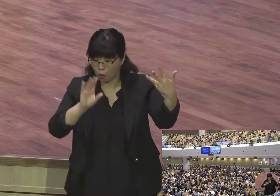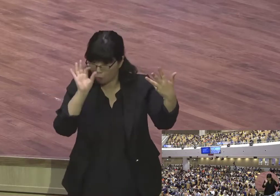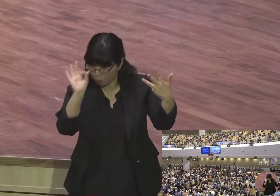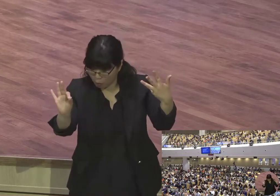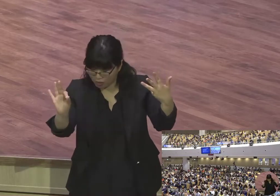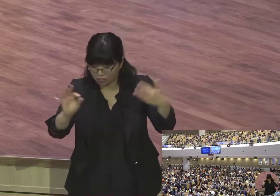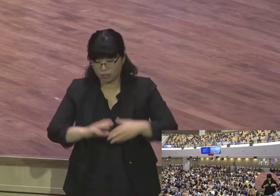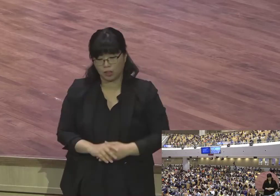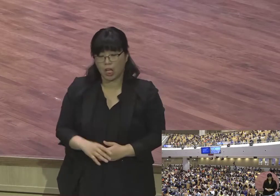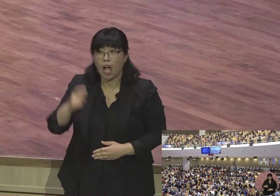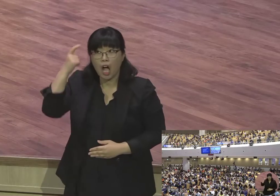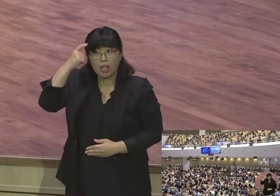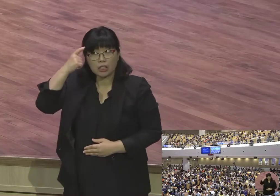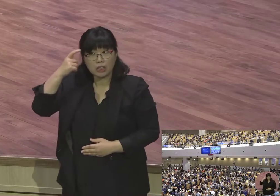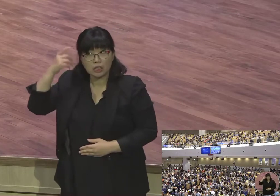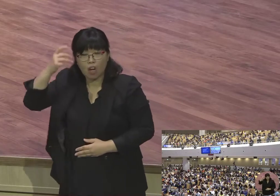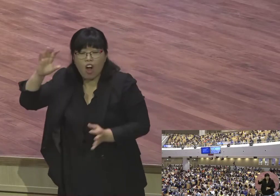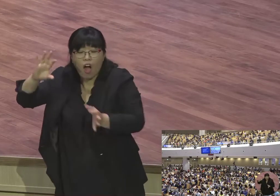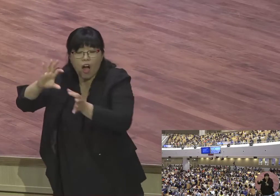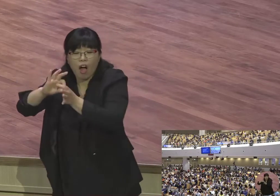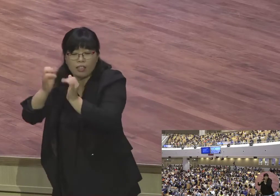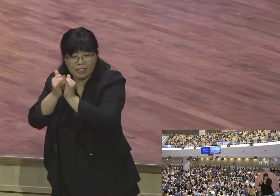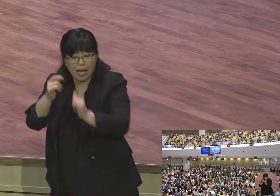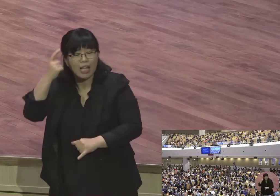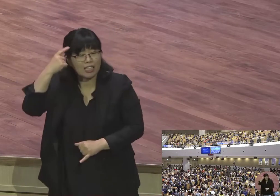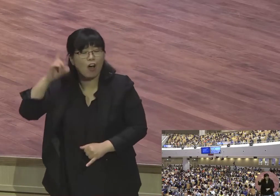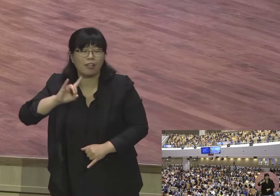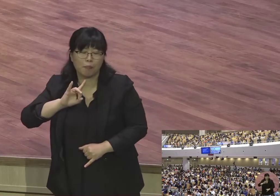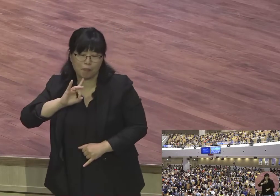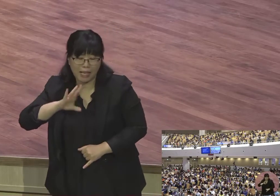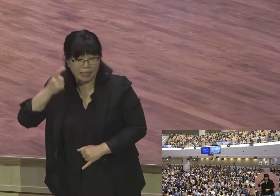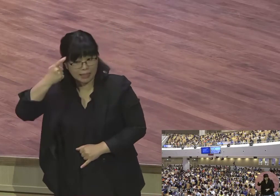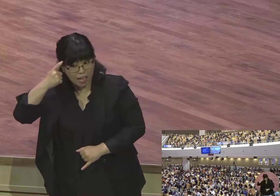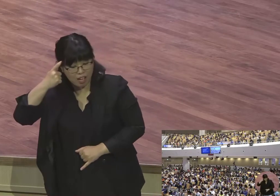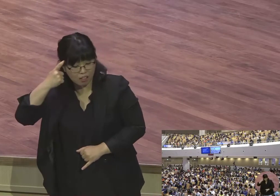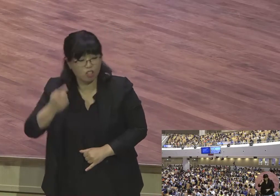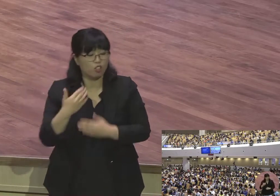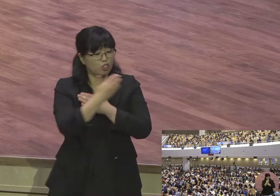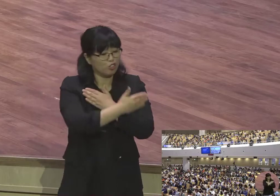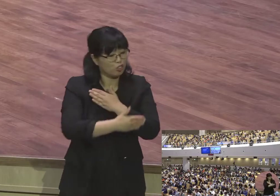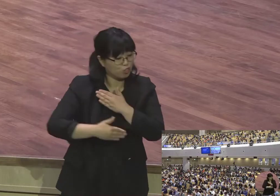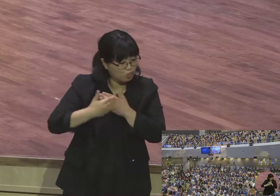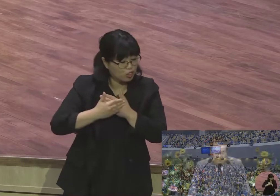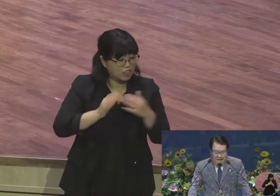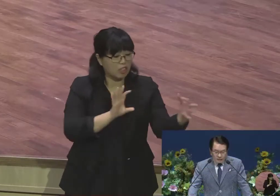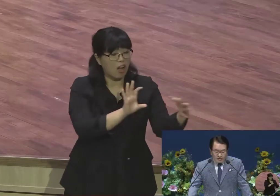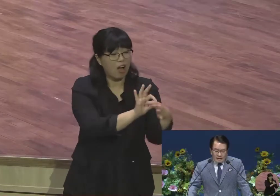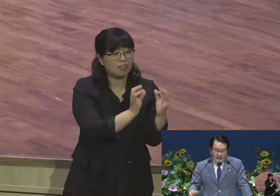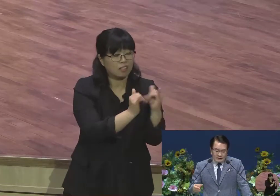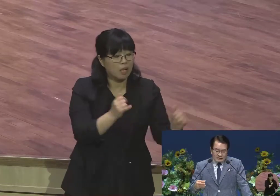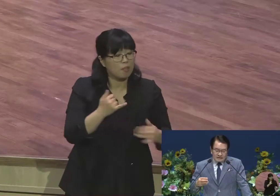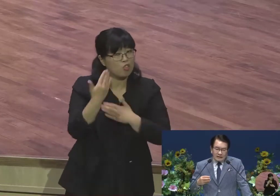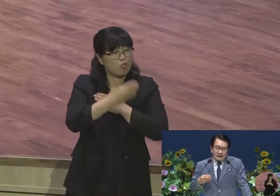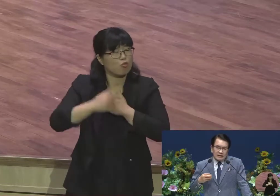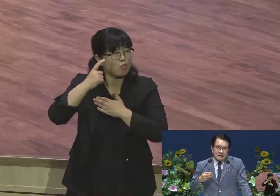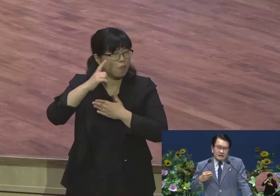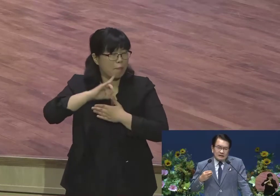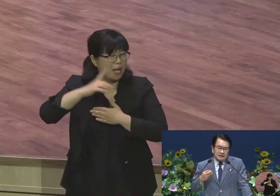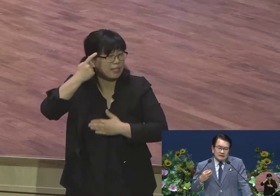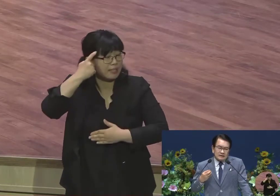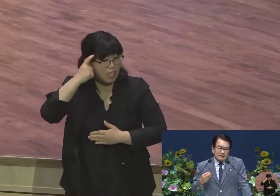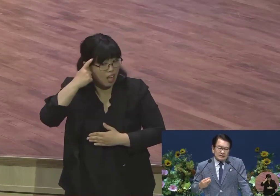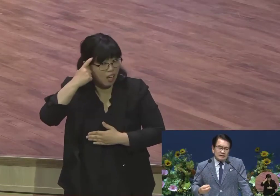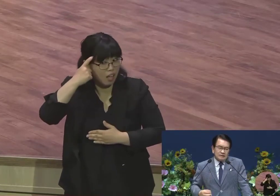영의 생각은 생명과 평안이니라 육신의 생각으로 가득 차